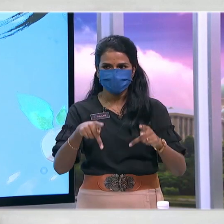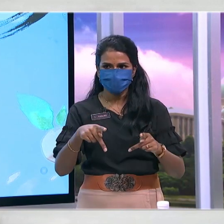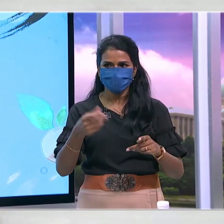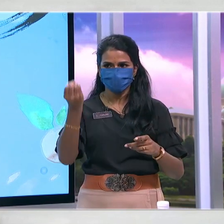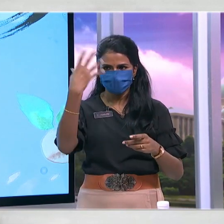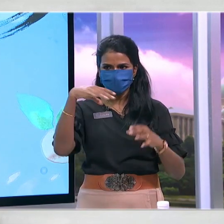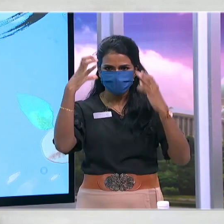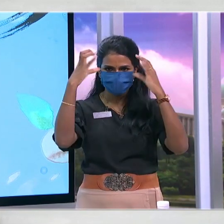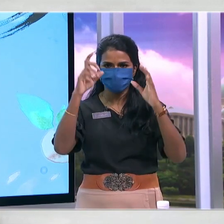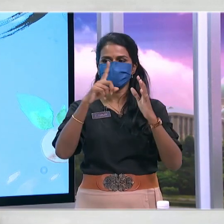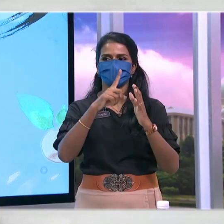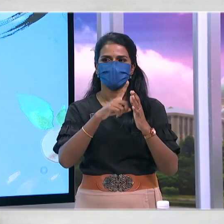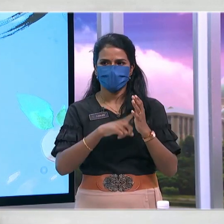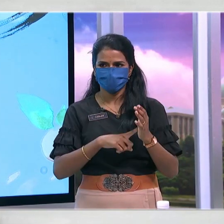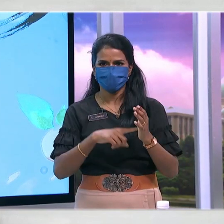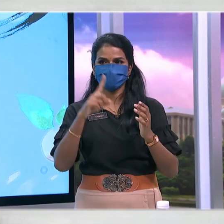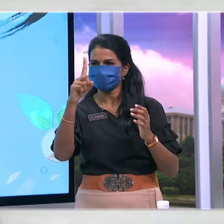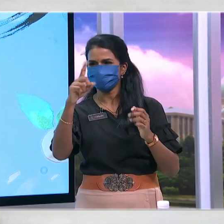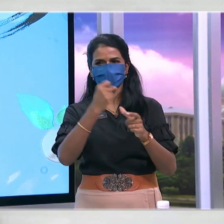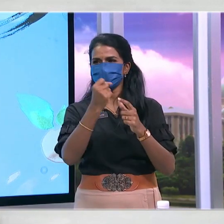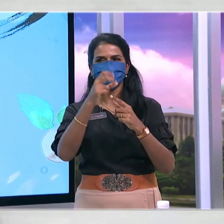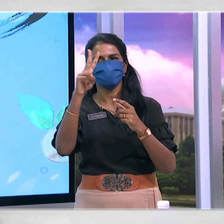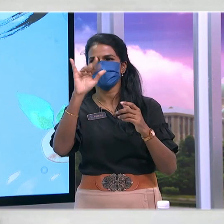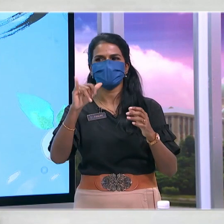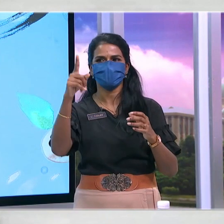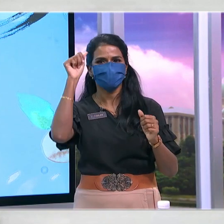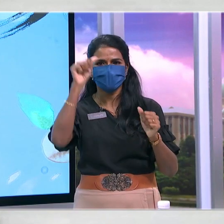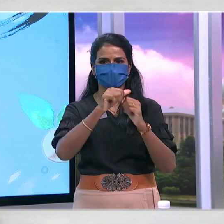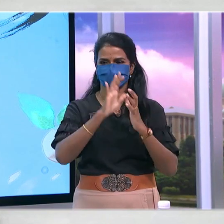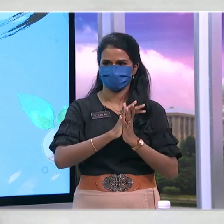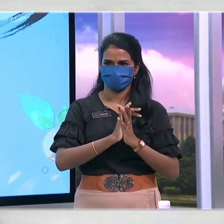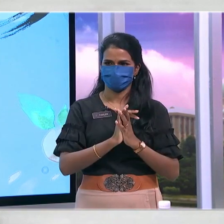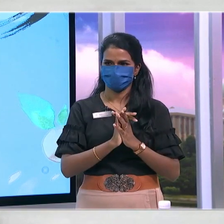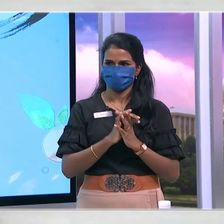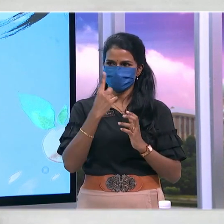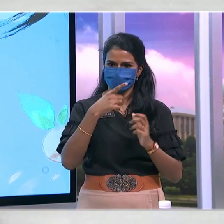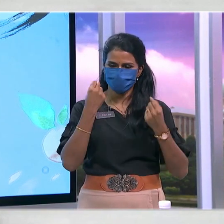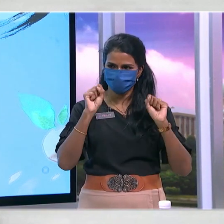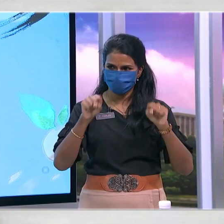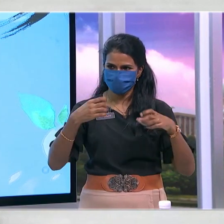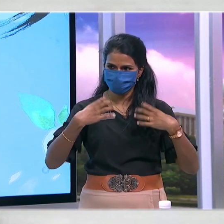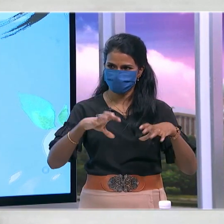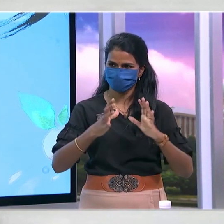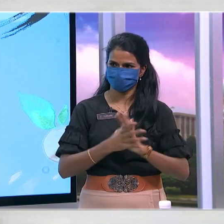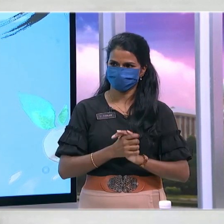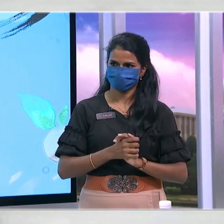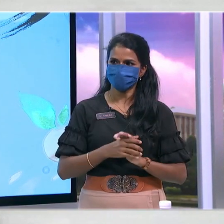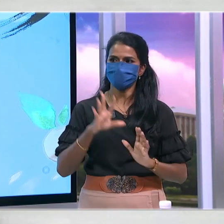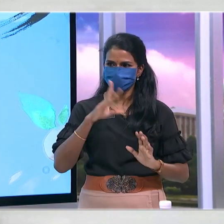pelajar bagi tahu cikgu satu atau dua yang kamu ingat. Siapa boleh cuba?